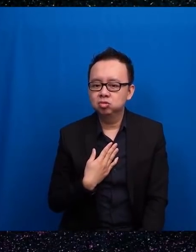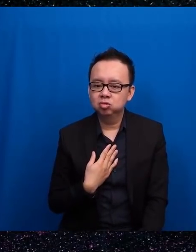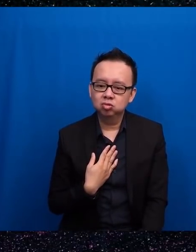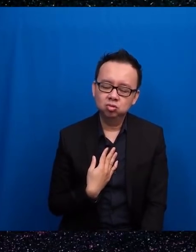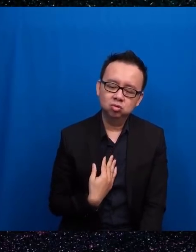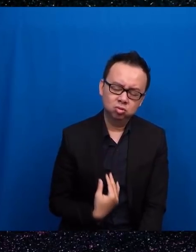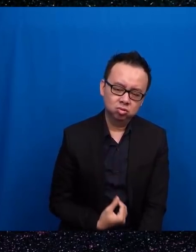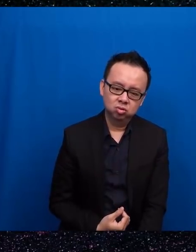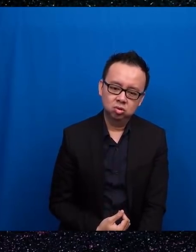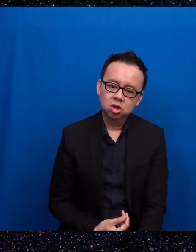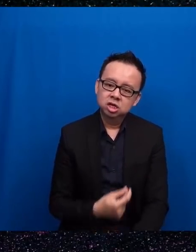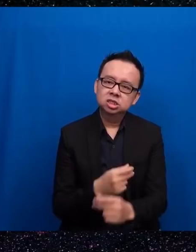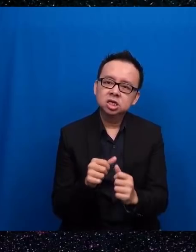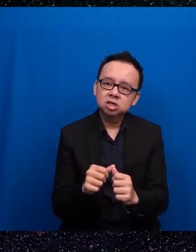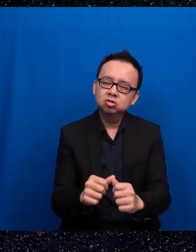bagiku.